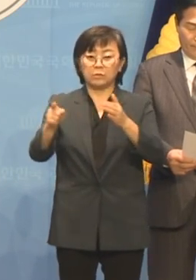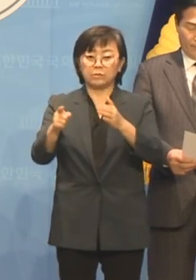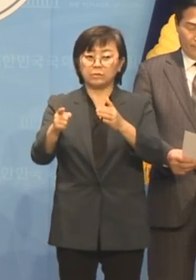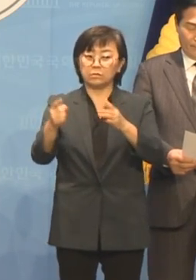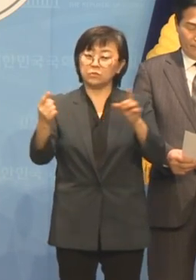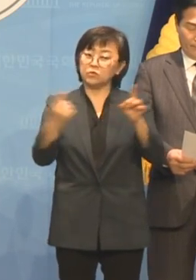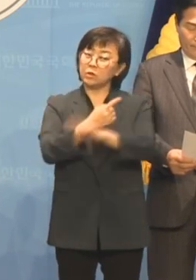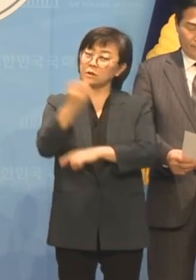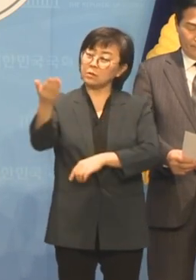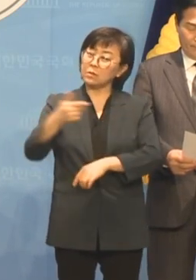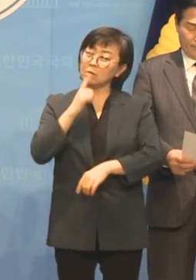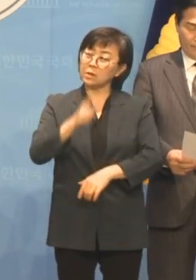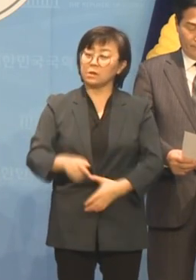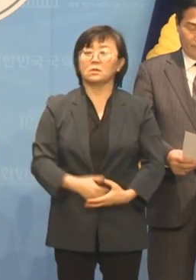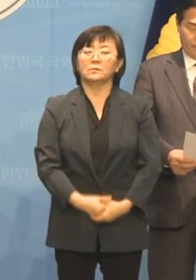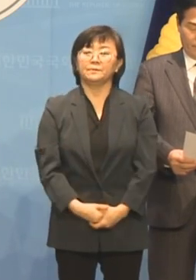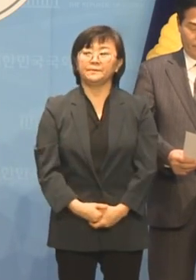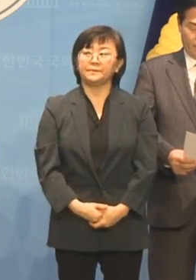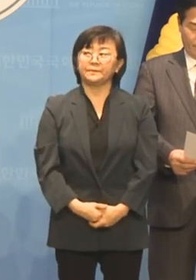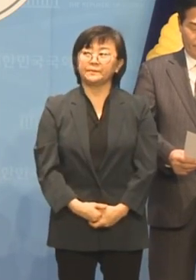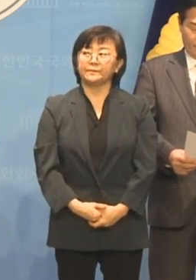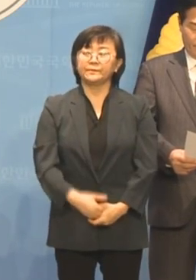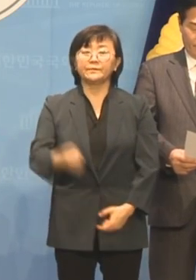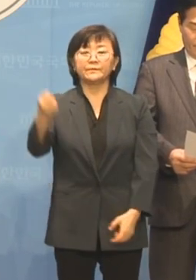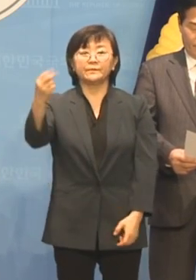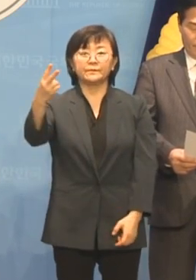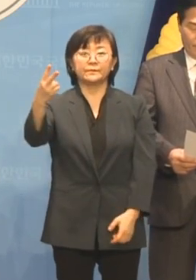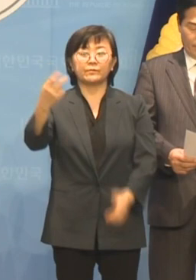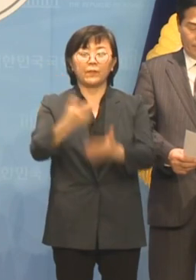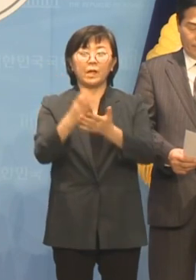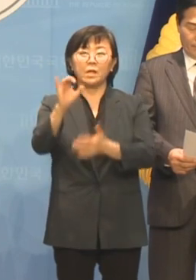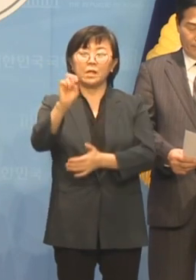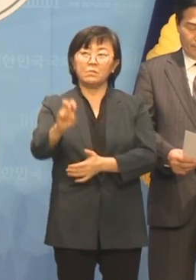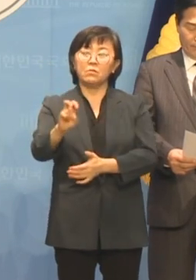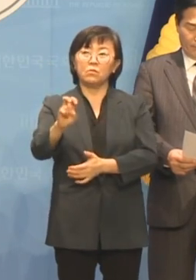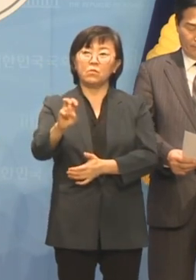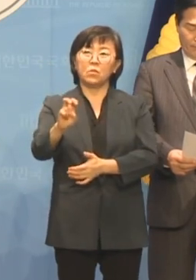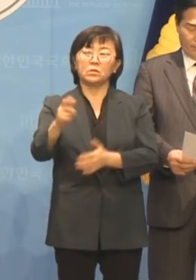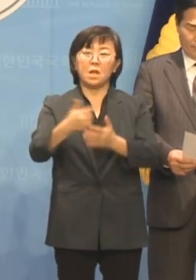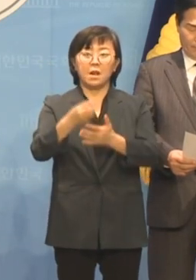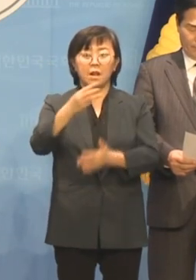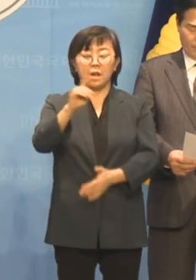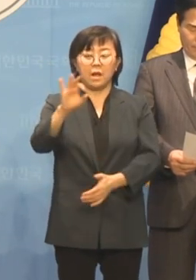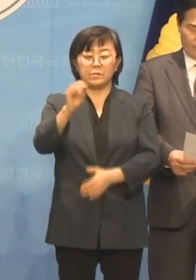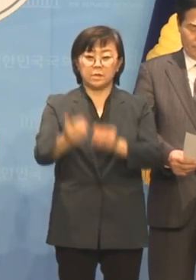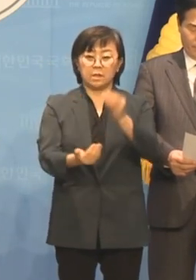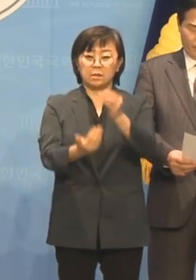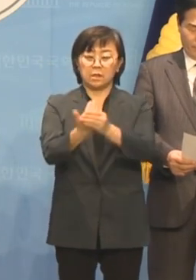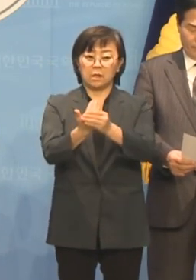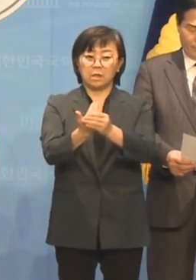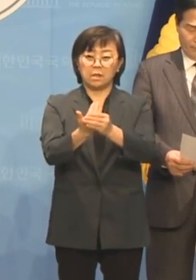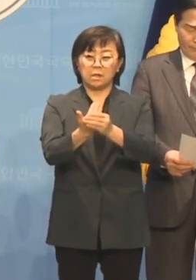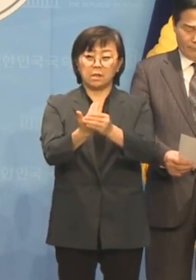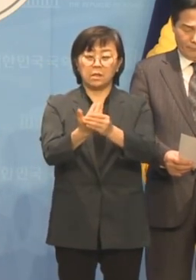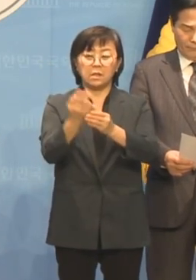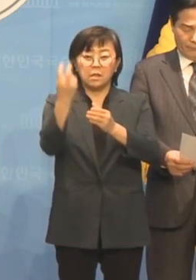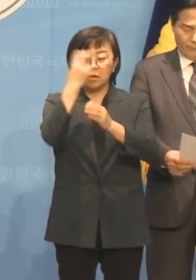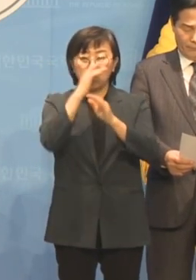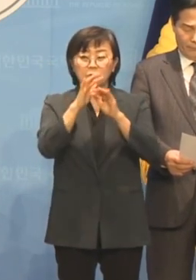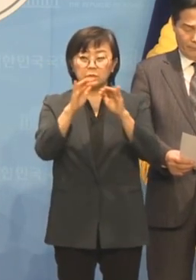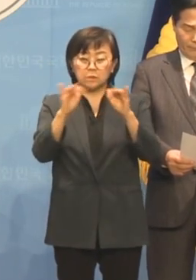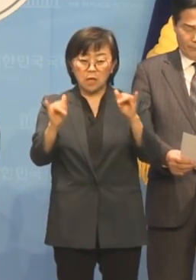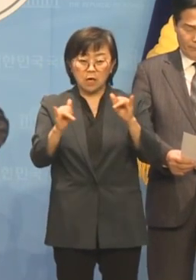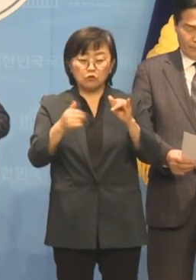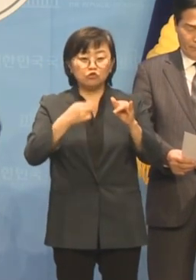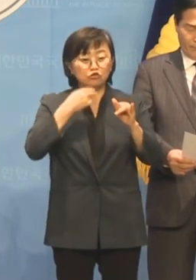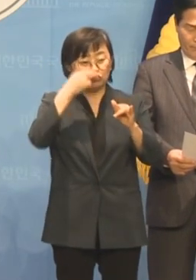수행했다고 판단했습니다. 또한 이몽석은 라임 사태의 주범 김홍현의 검사 술